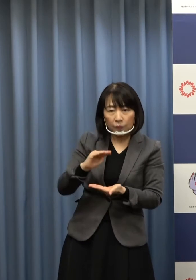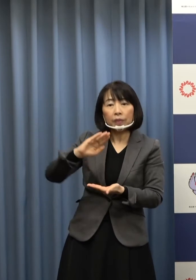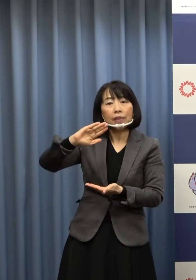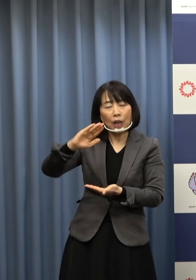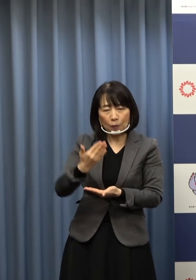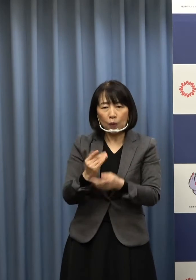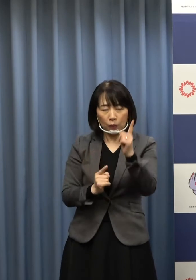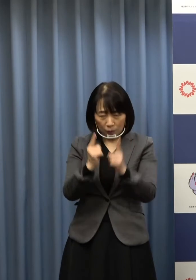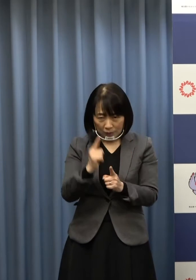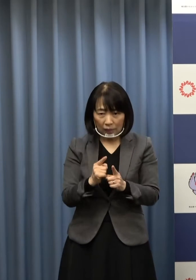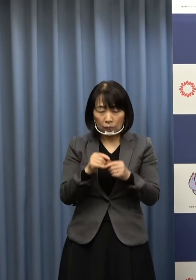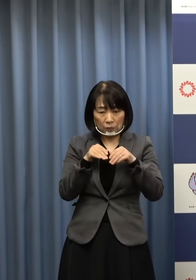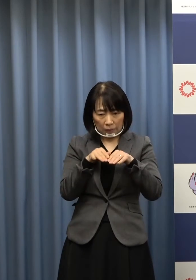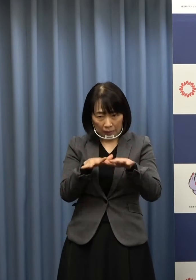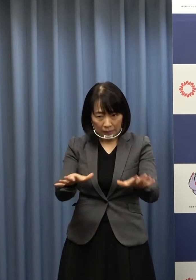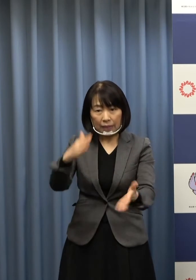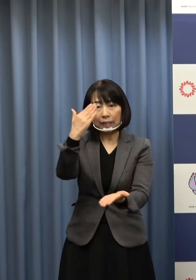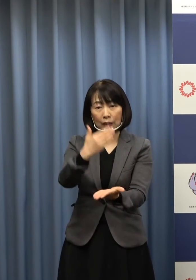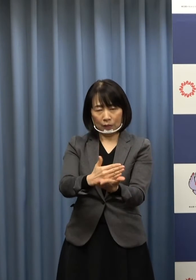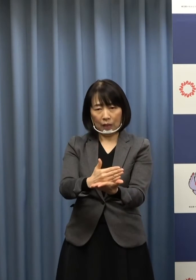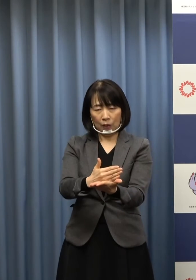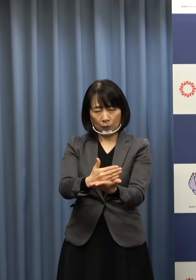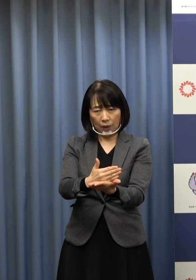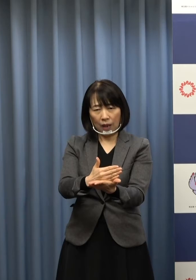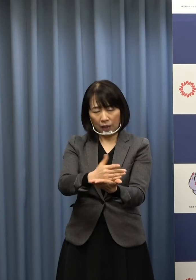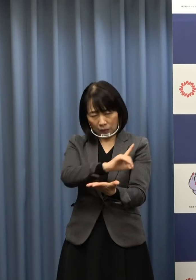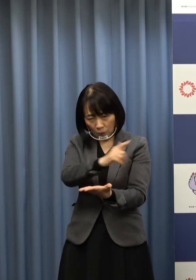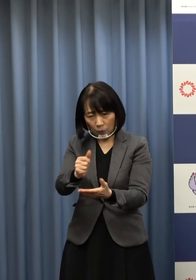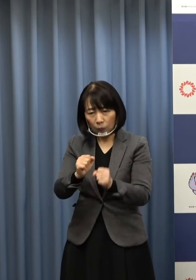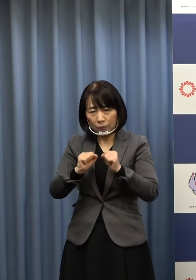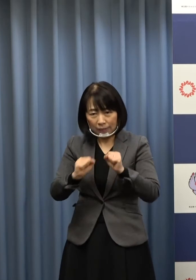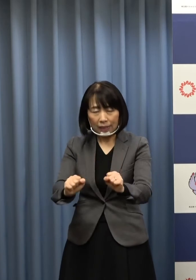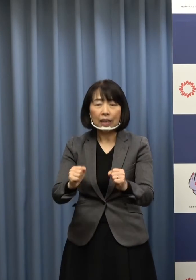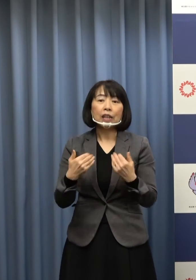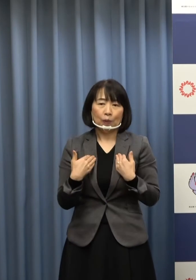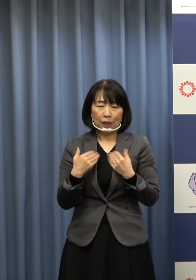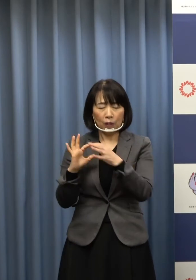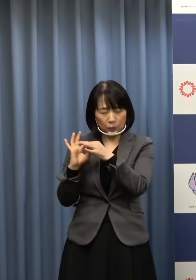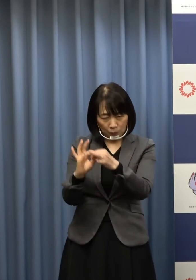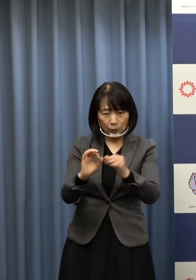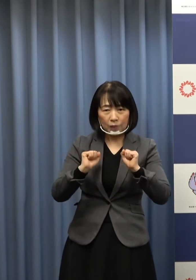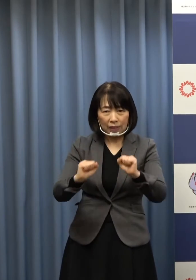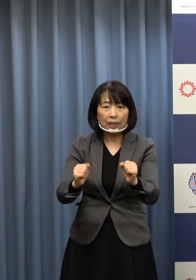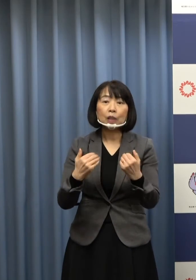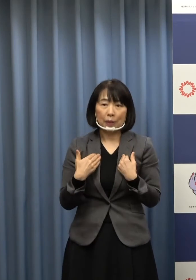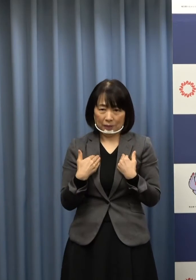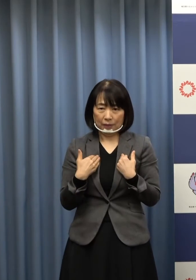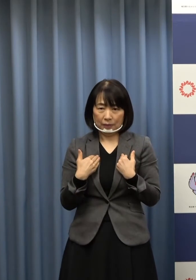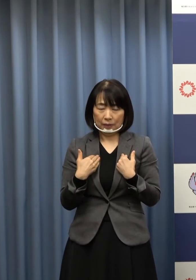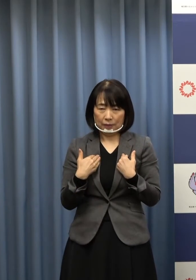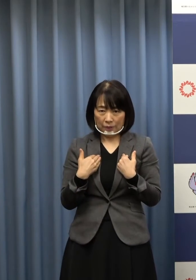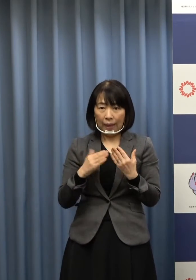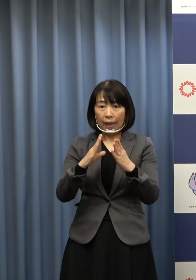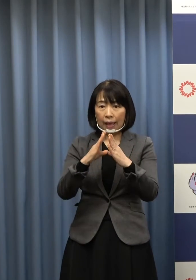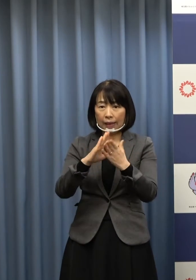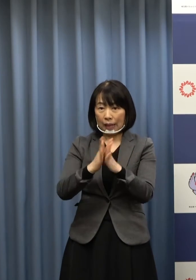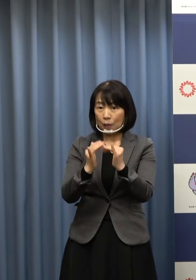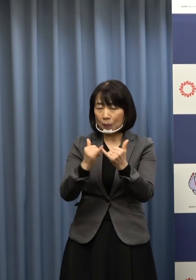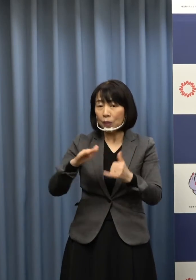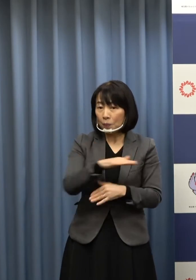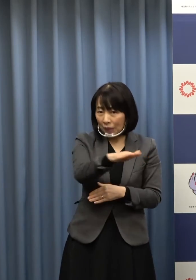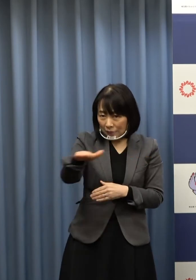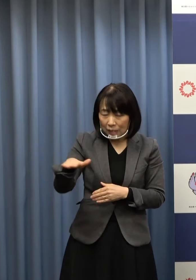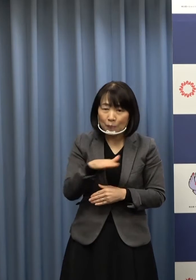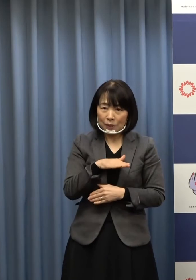止措置徹底的にやる必要があると思います。これ国民の皆様、県民の皆様にもぜひ申し上げておきたいんですけども、ワクチン